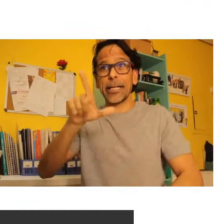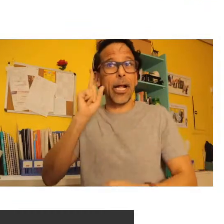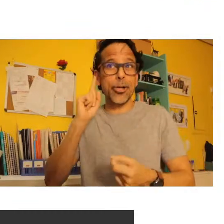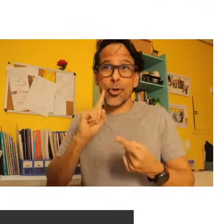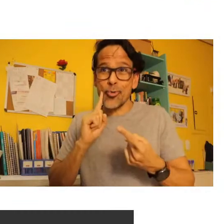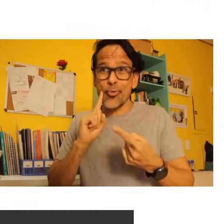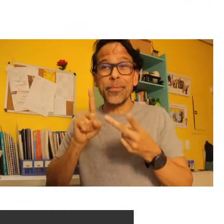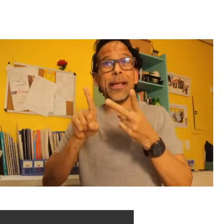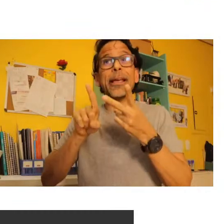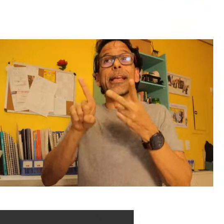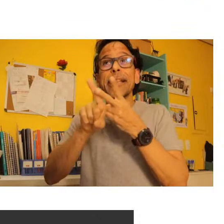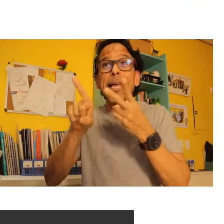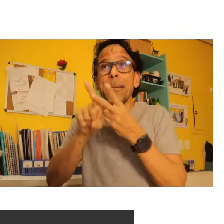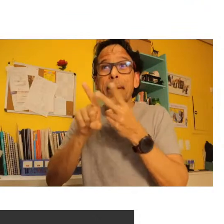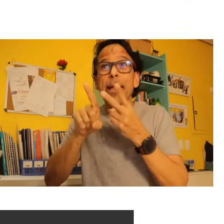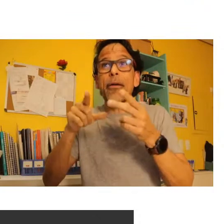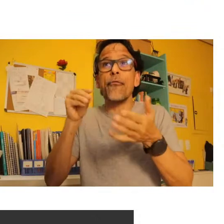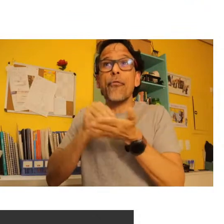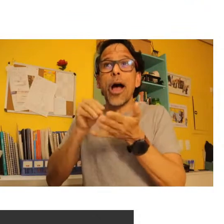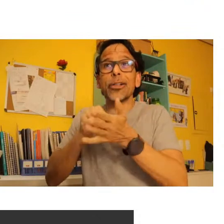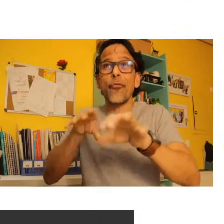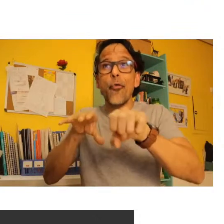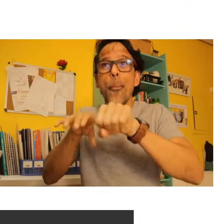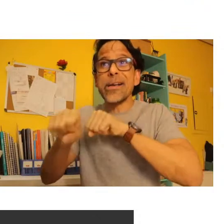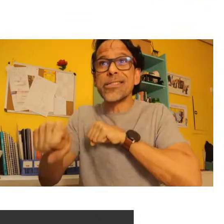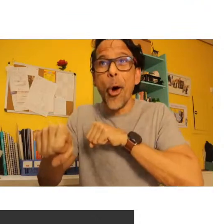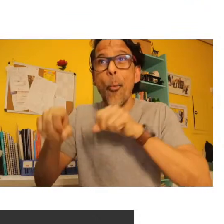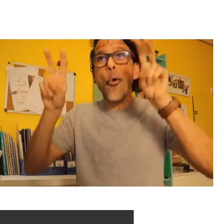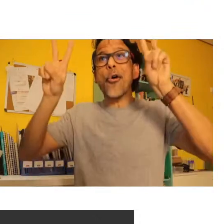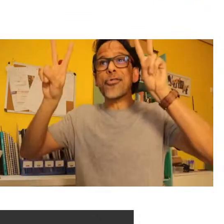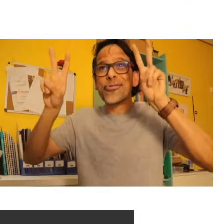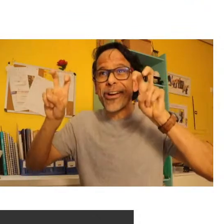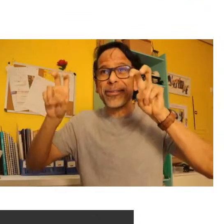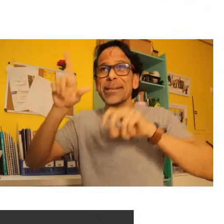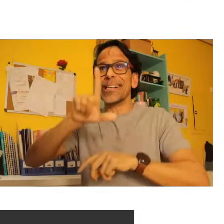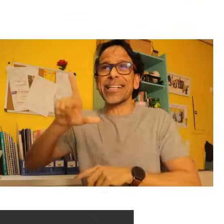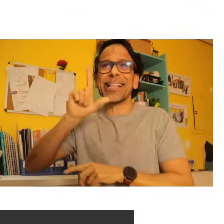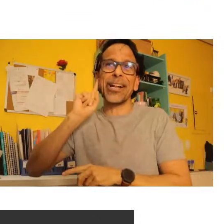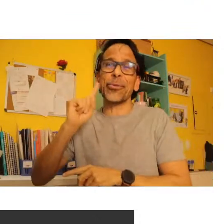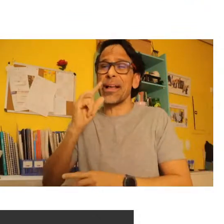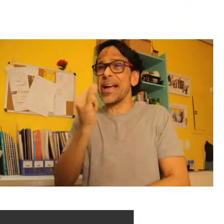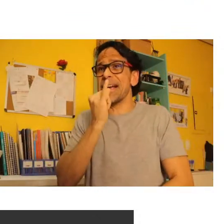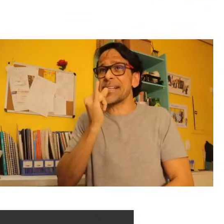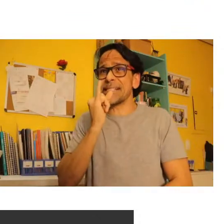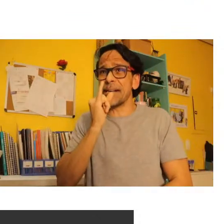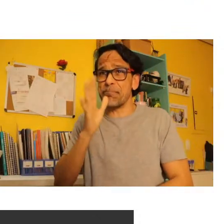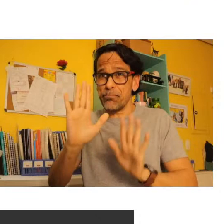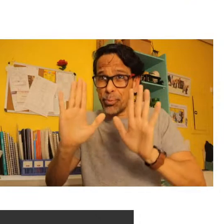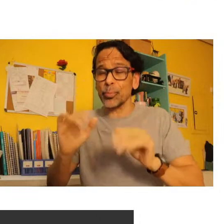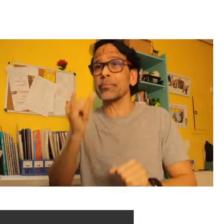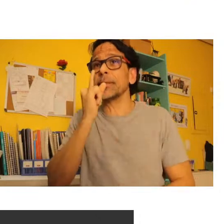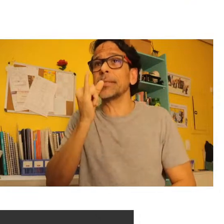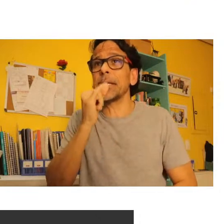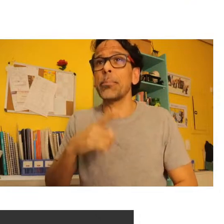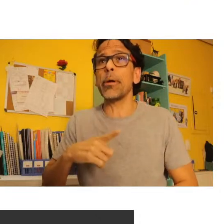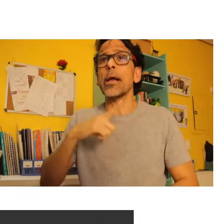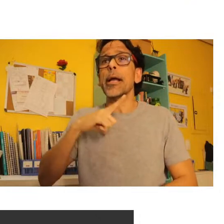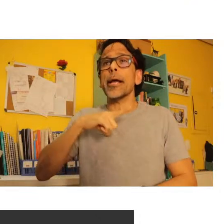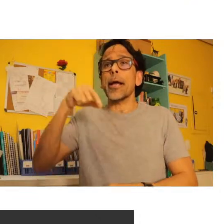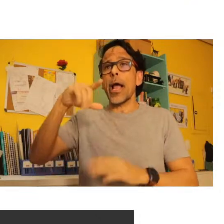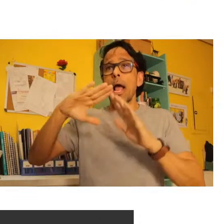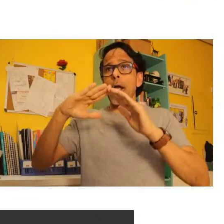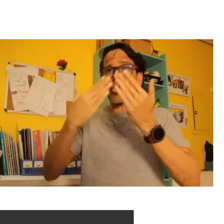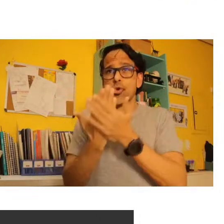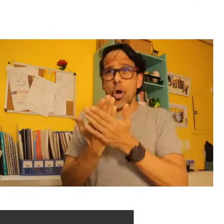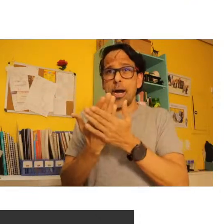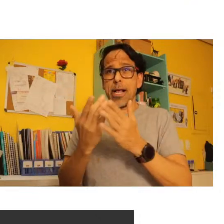de escola e eu percebi que seus olhos não conheciam essa temática é perdido essa grande defe